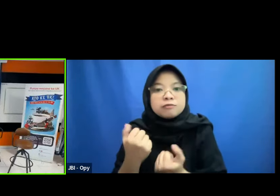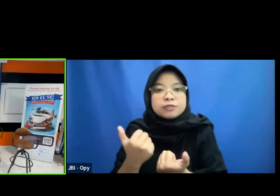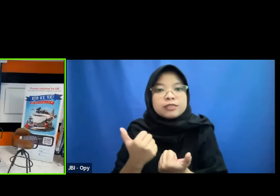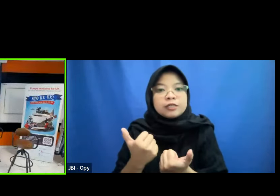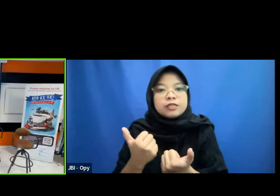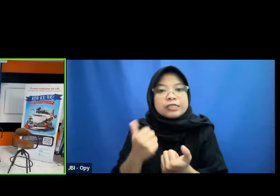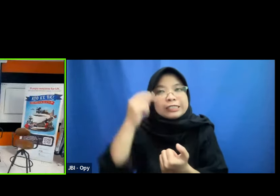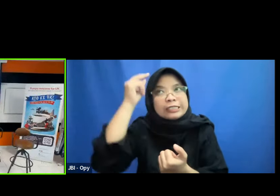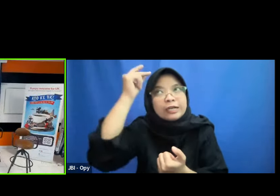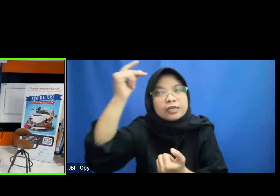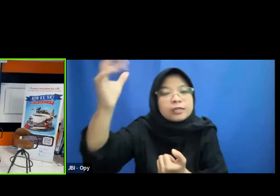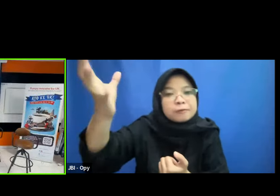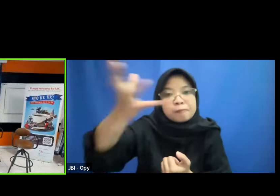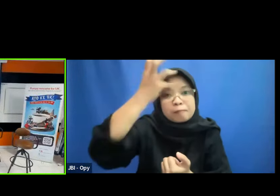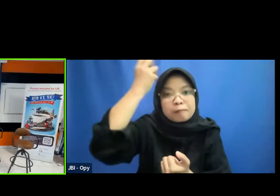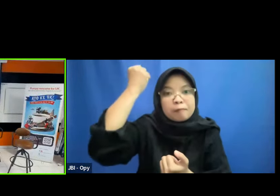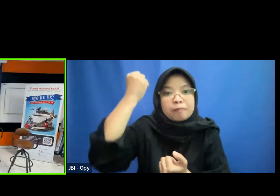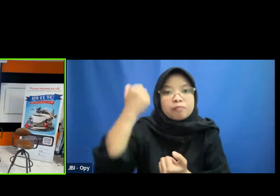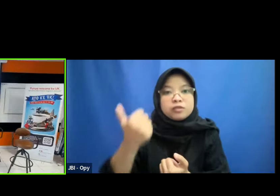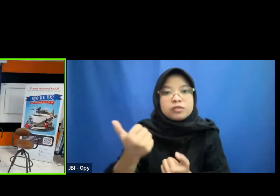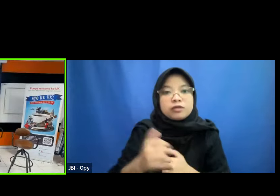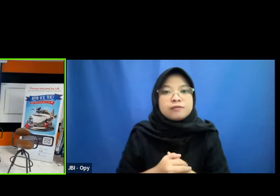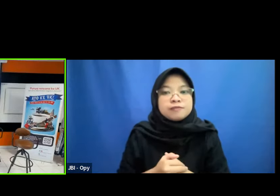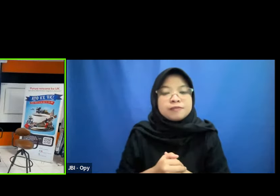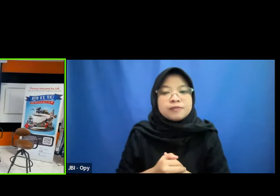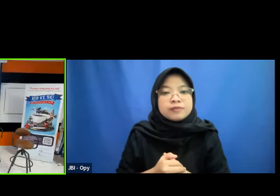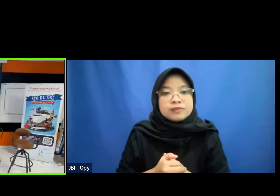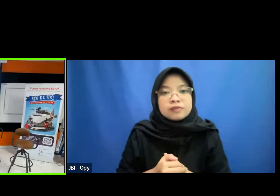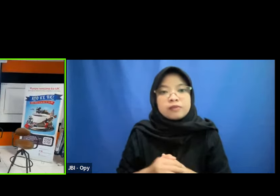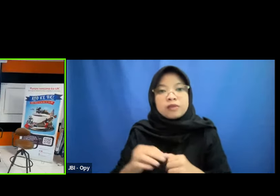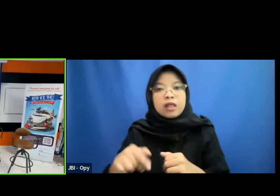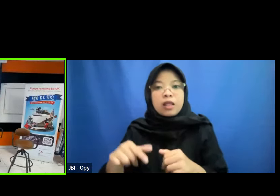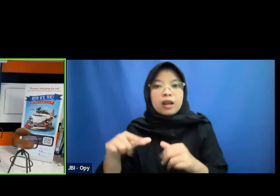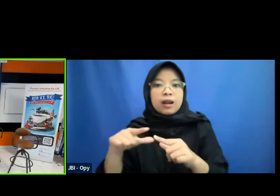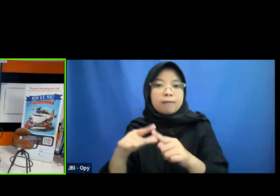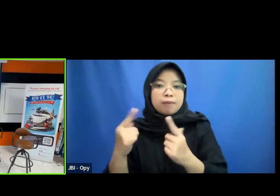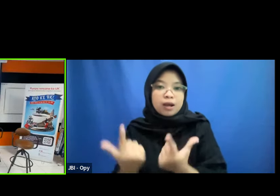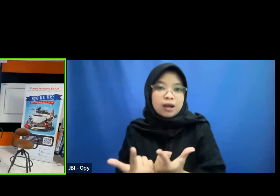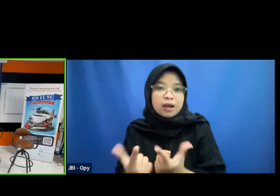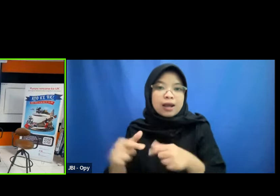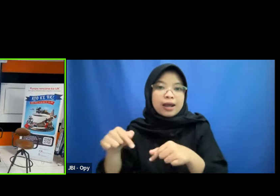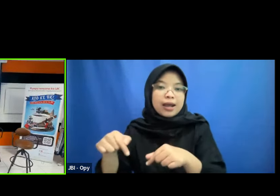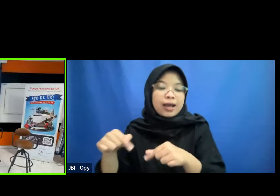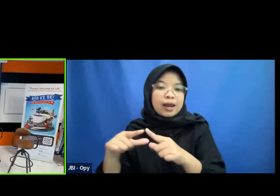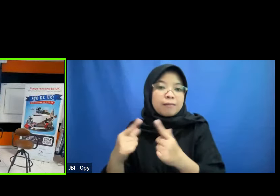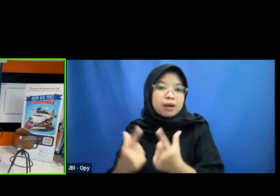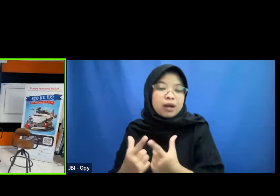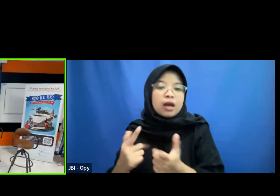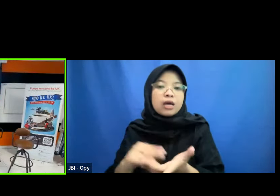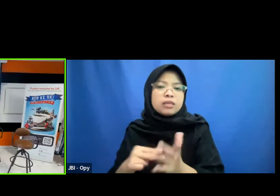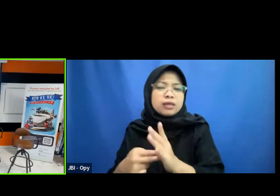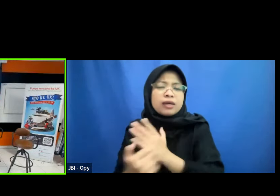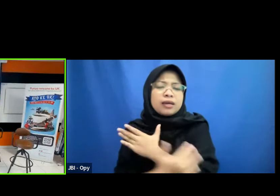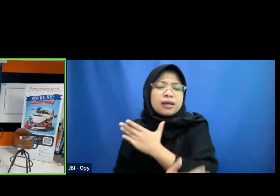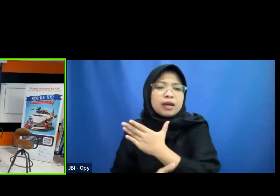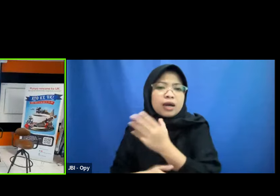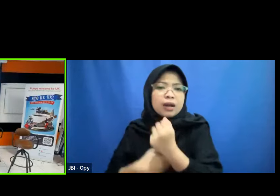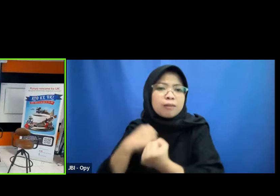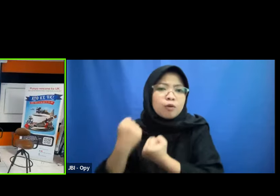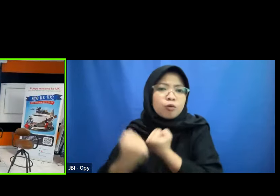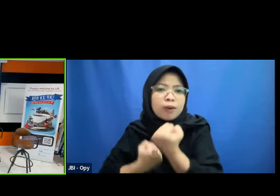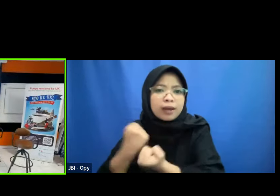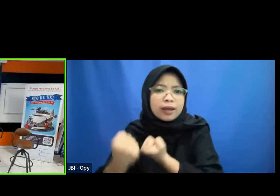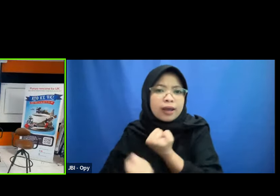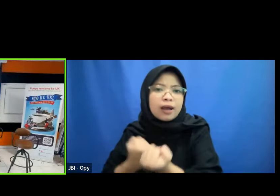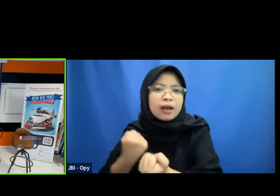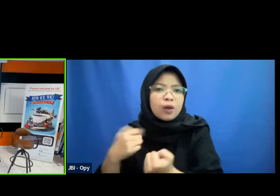cita-cita teman-teman apalagi di UK salah satu lembaga yang salah satu negara yang menurut saya akademic environmentnya itu luar